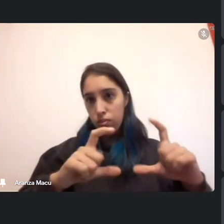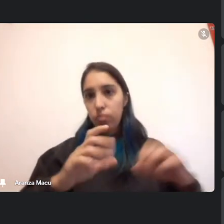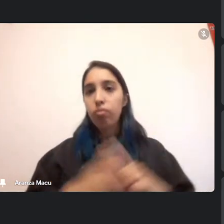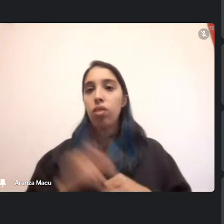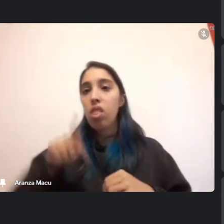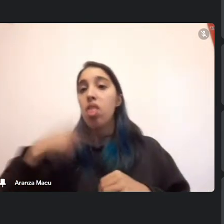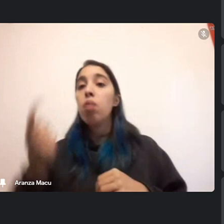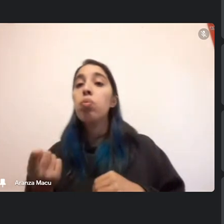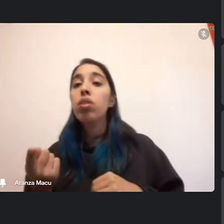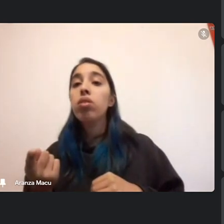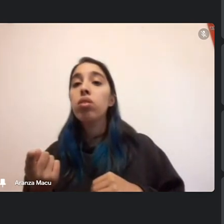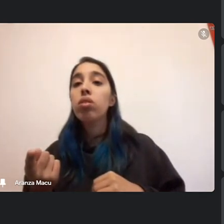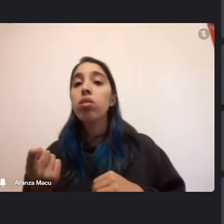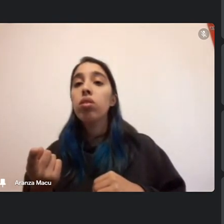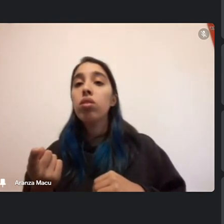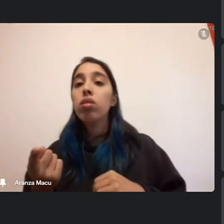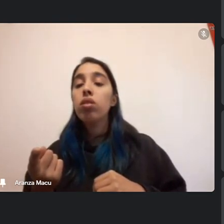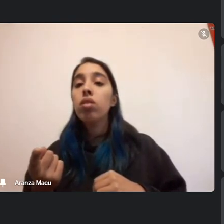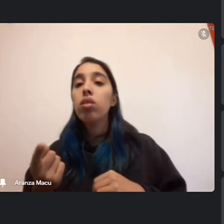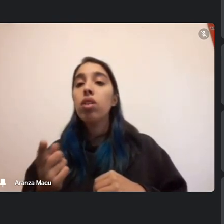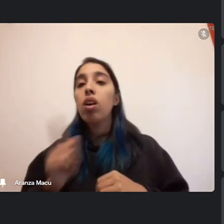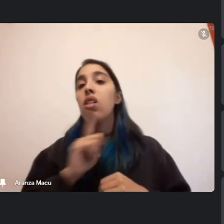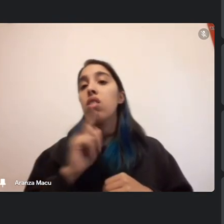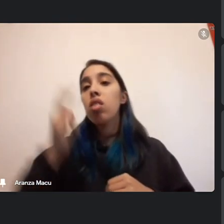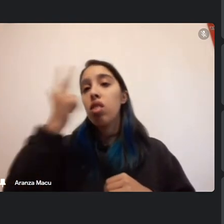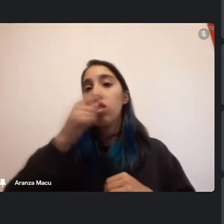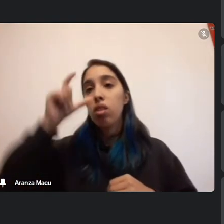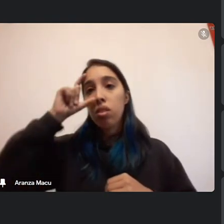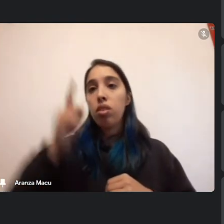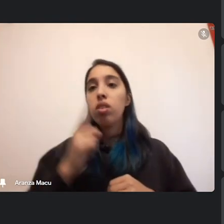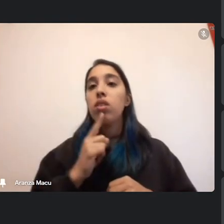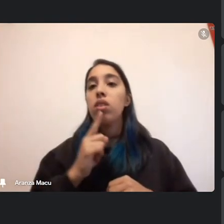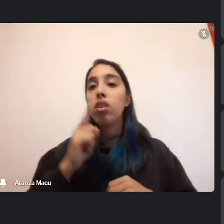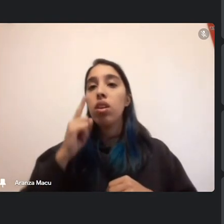Their understanding. Muy bien. ¿Cuál sería la traducción?